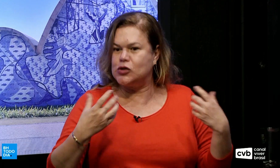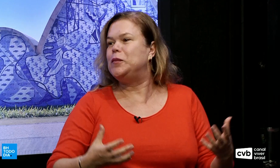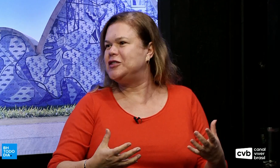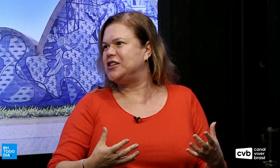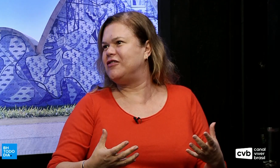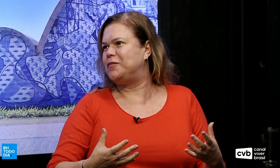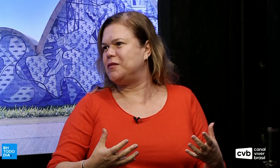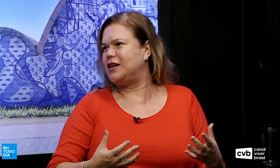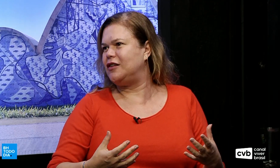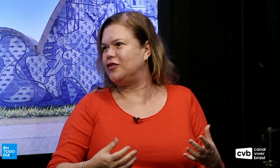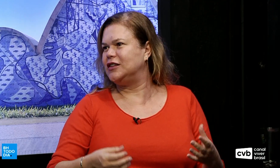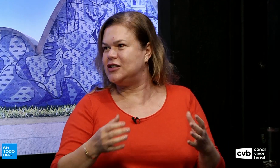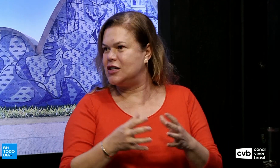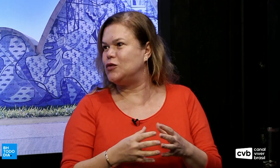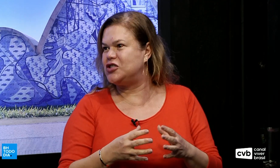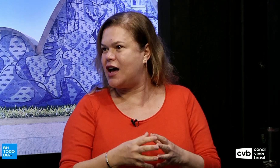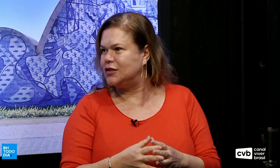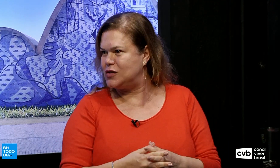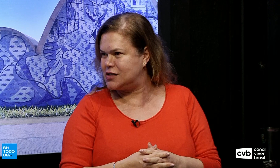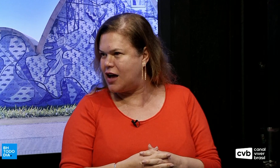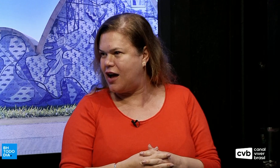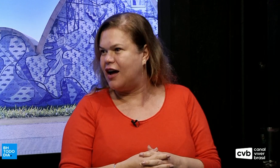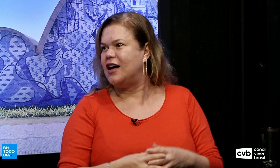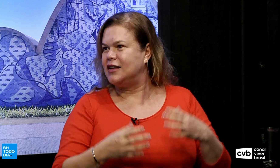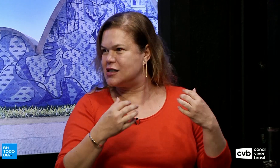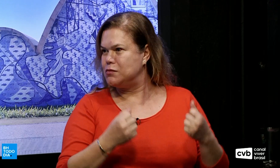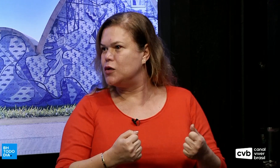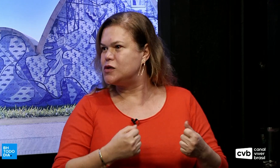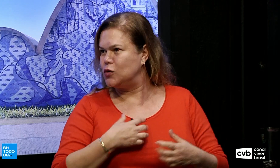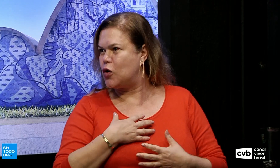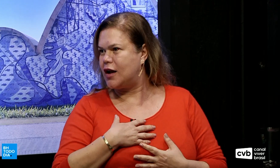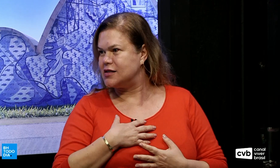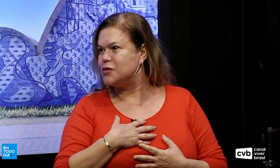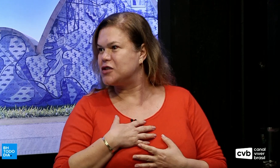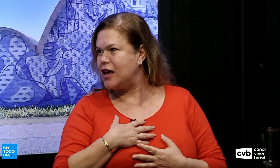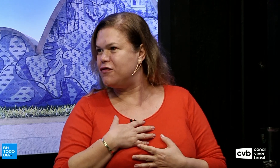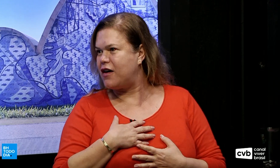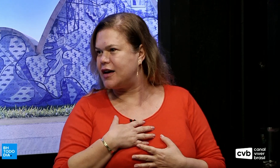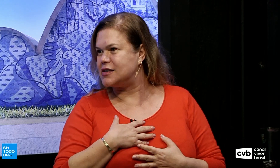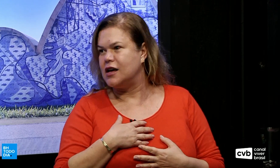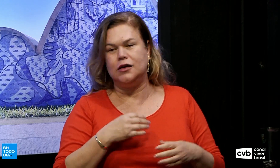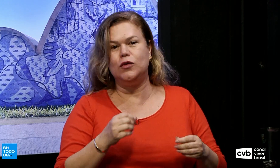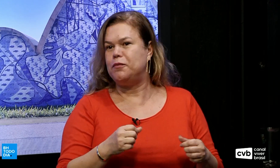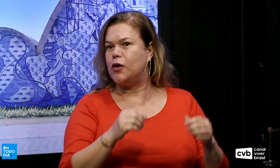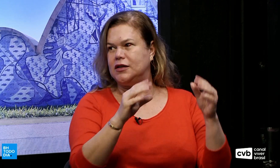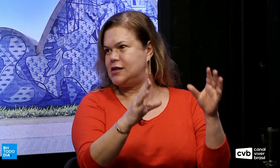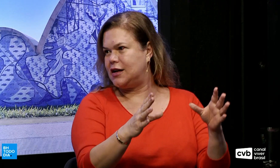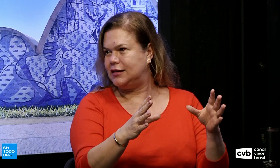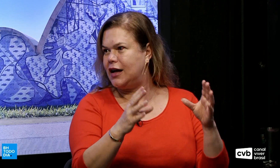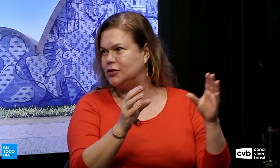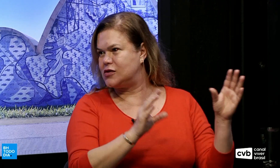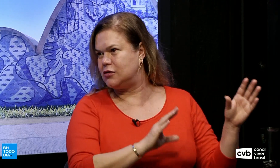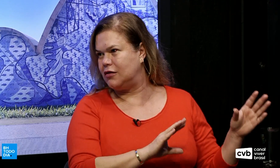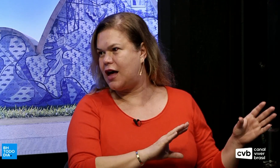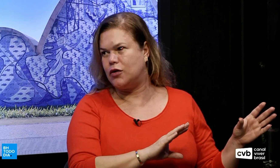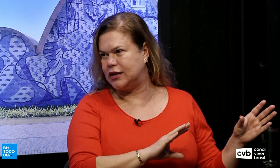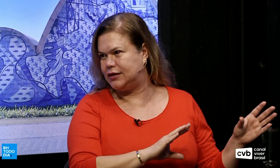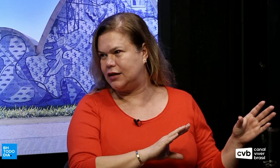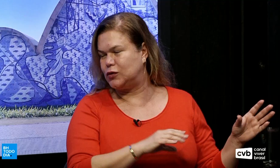disruptiva para mim. Ele falou, Tetiana, o teatro está nas mãos e no coração de quem faz. Não importa se é na tela do celular ou na tela do